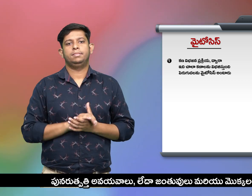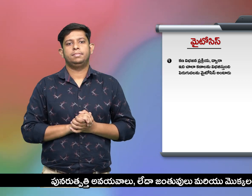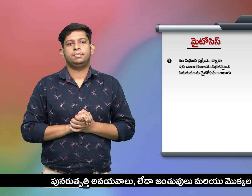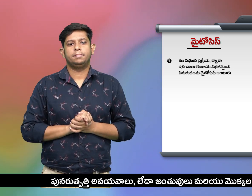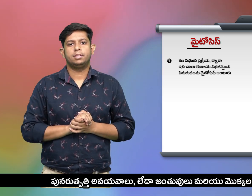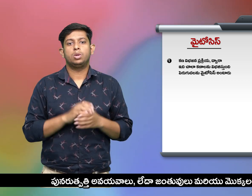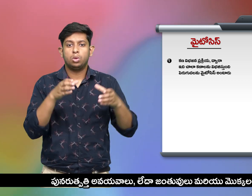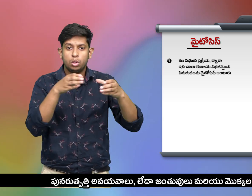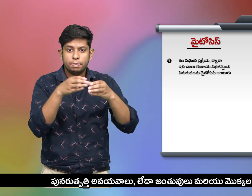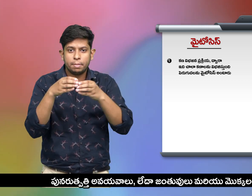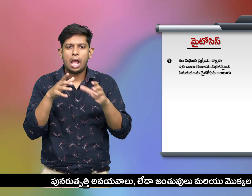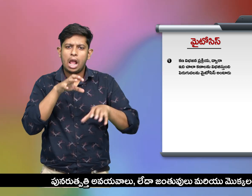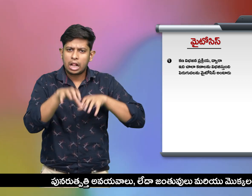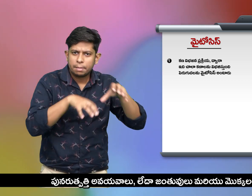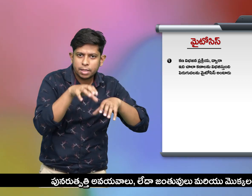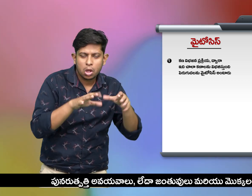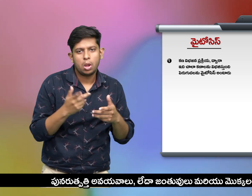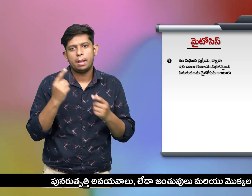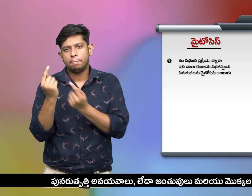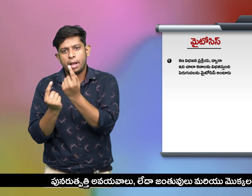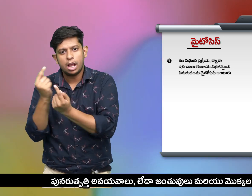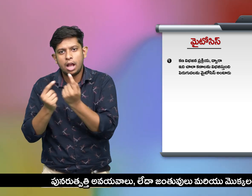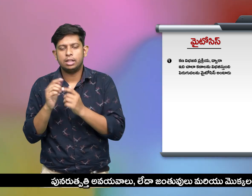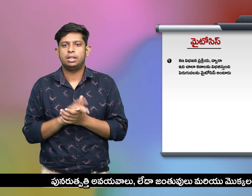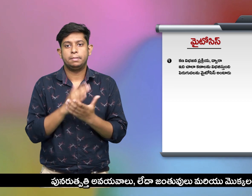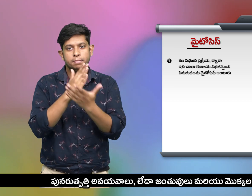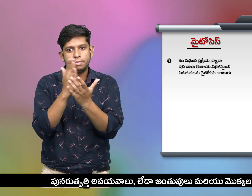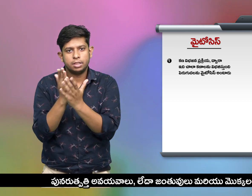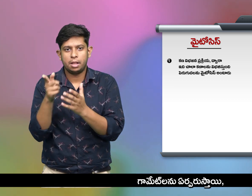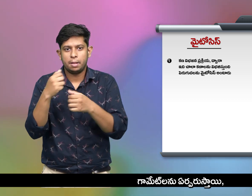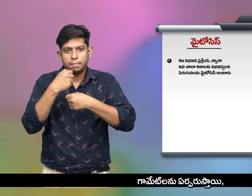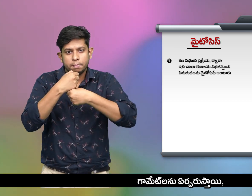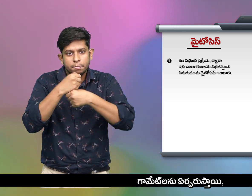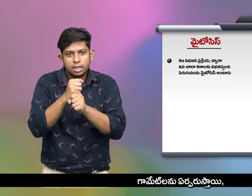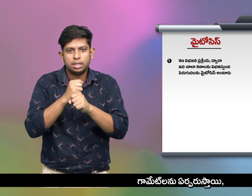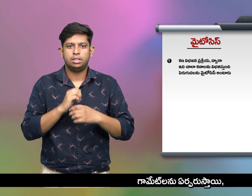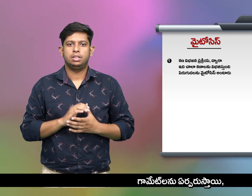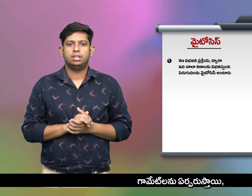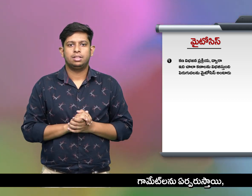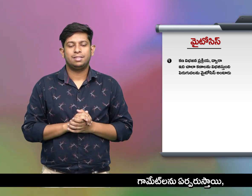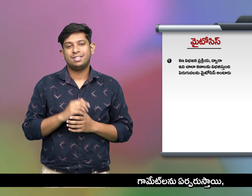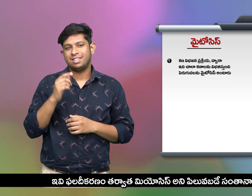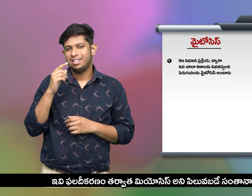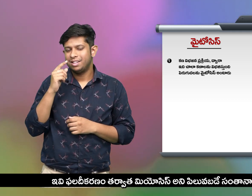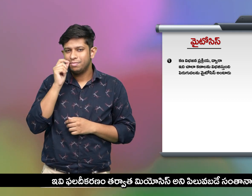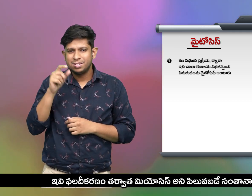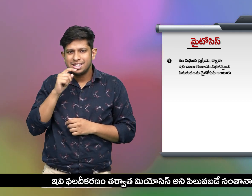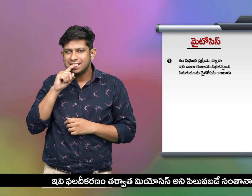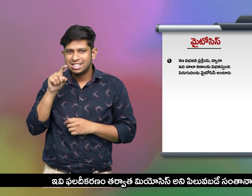లేదా జంతువులు మరియు మొక్కలలోని కణజాలాలు గామేట్లను ఏర్పరుస్తాయి. ఇవి ఫలదీకరణం